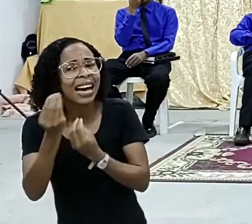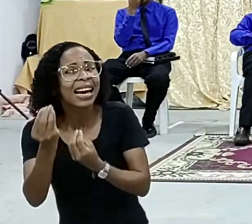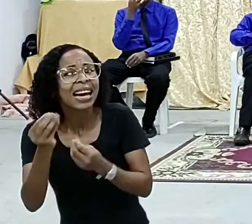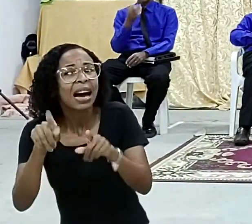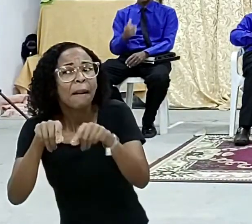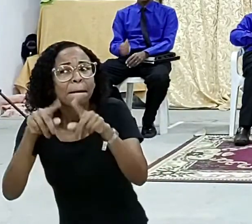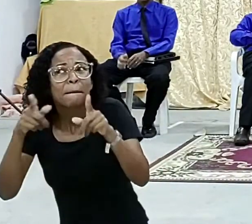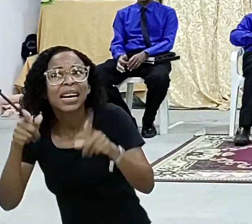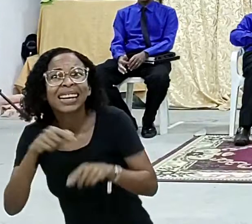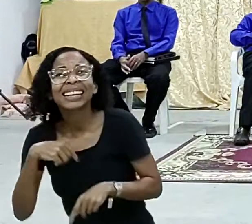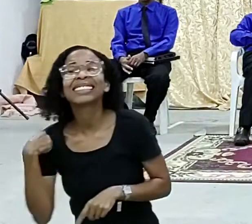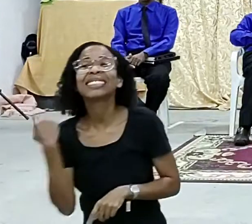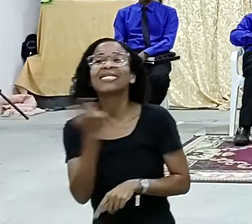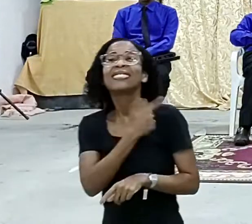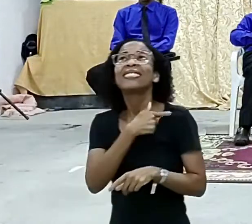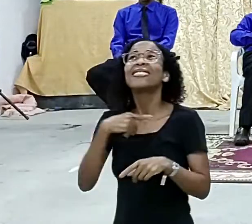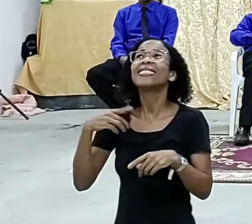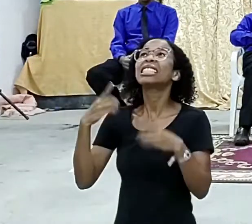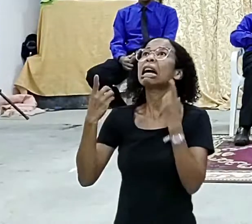é um estalar de dedos.